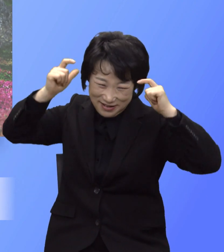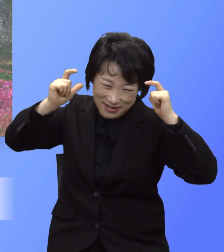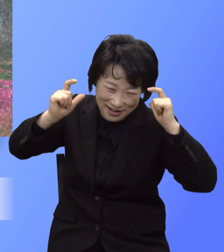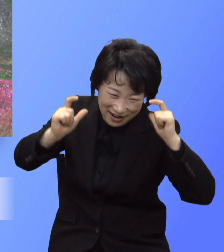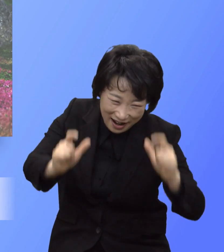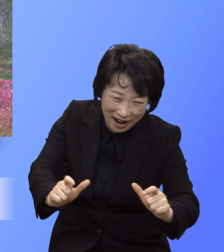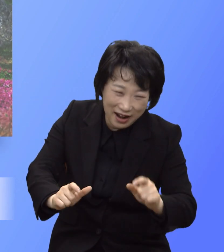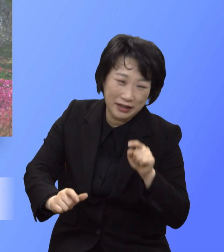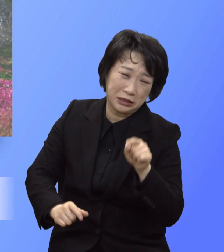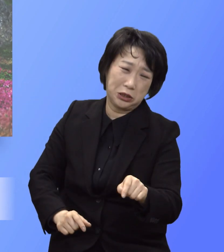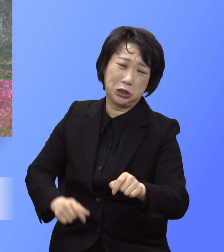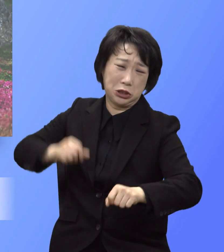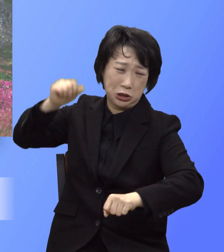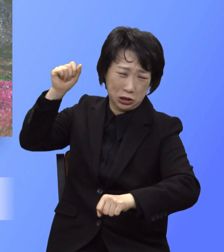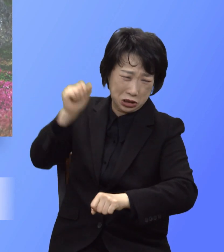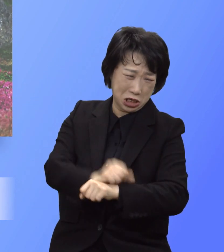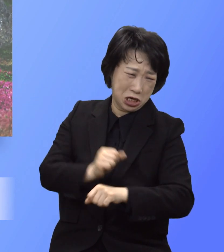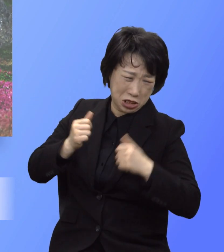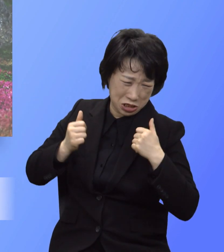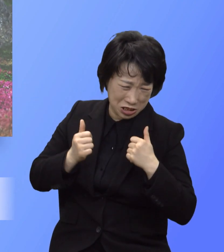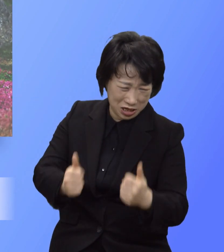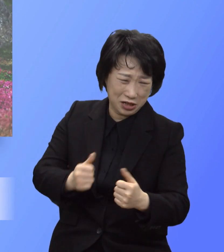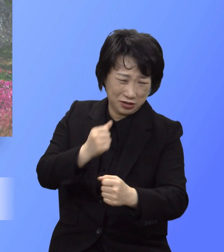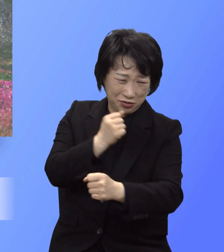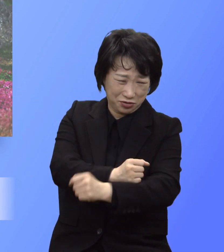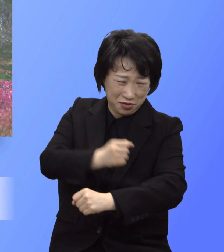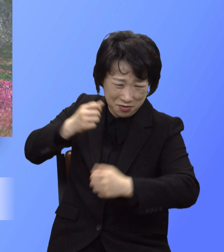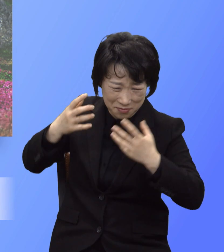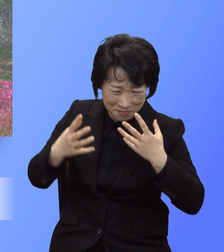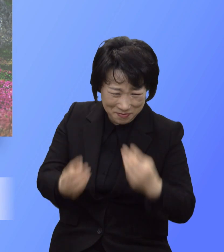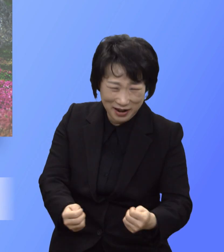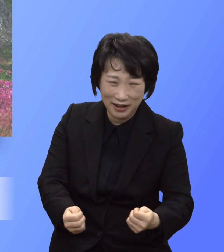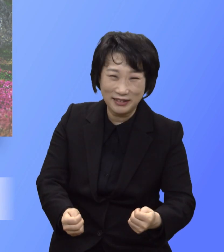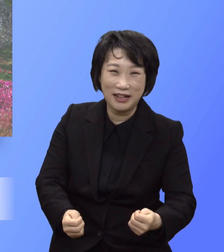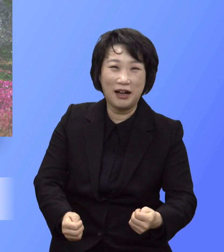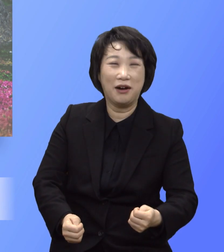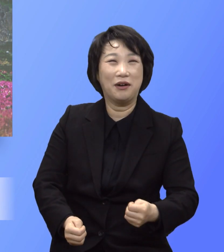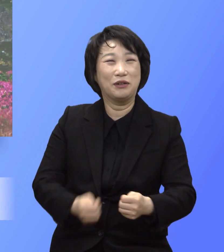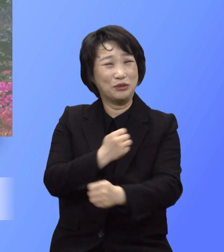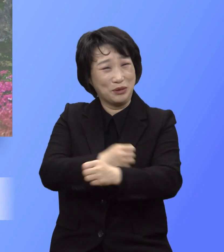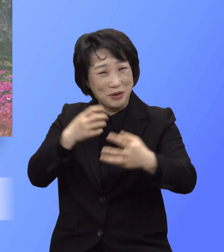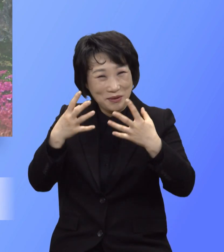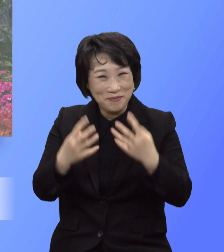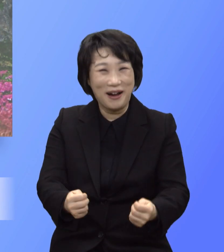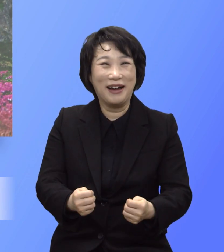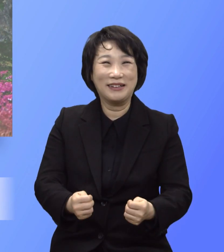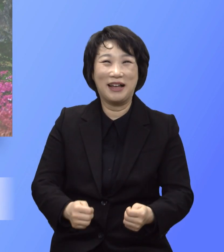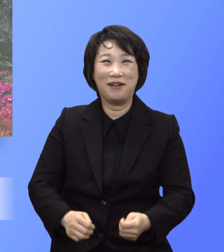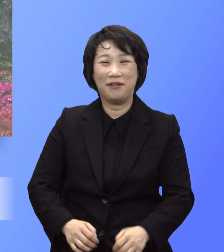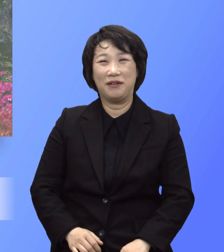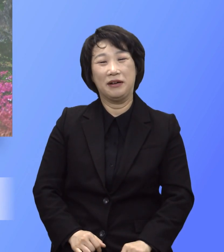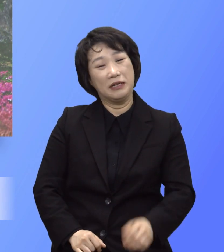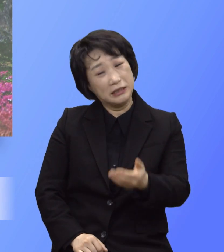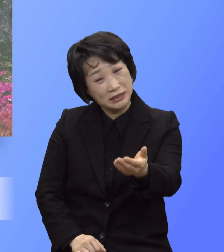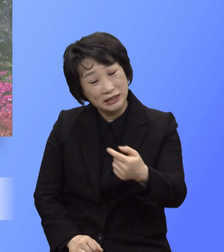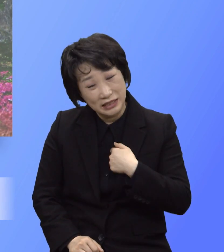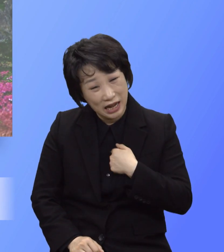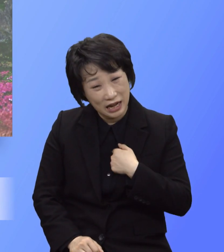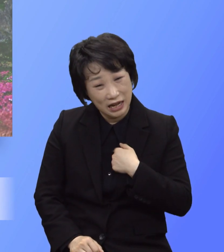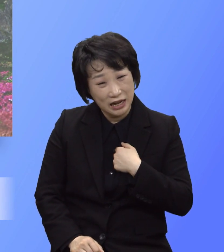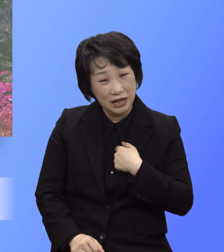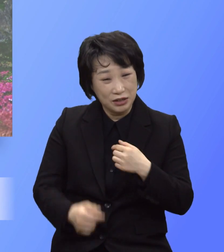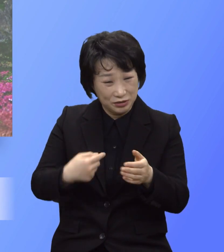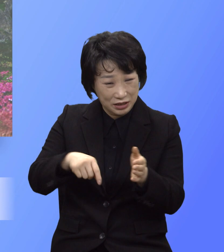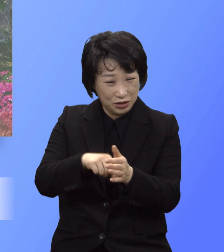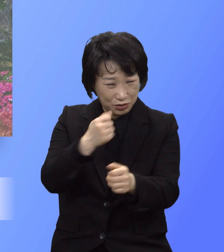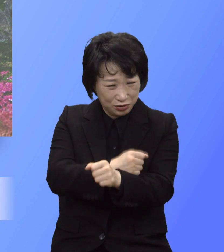너 참 수고 많이 했다. 수고 많이 했다. 내가 네가 날 위해 수고한